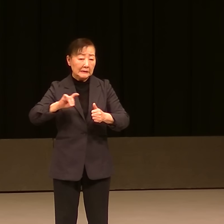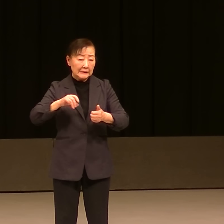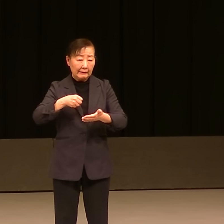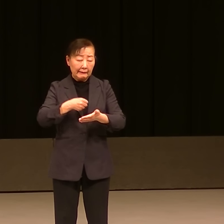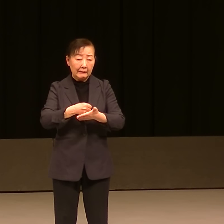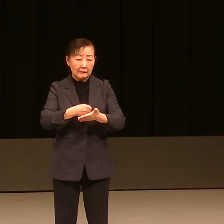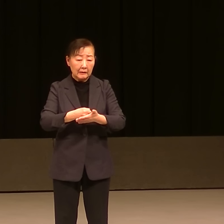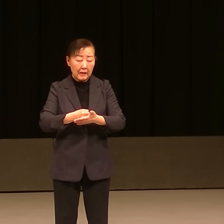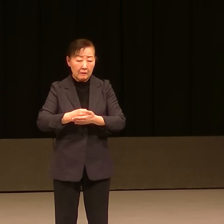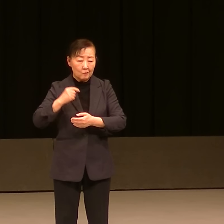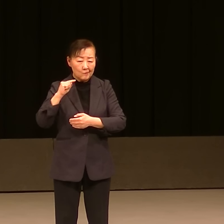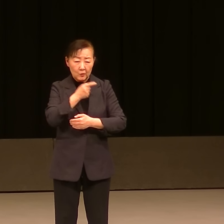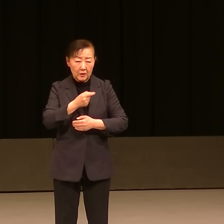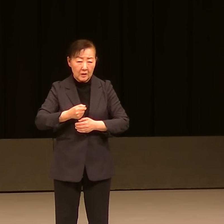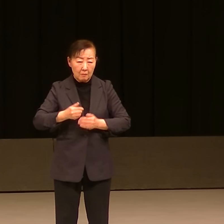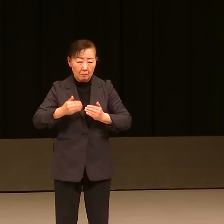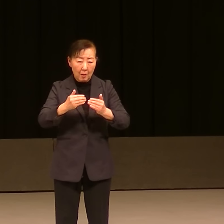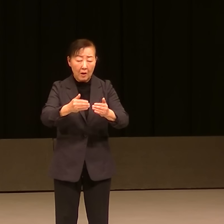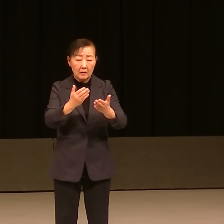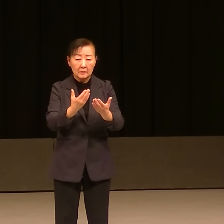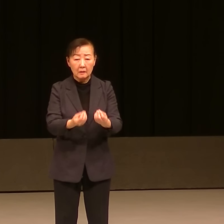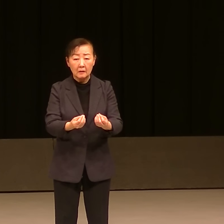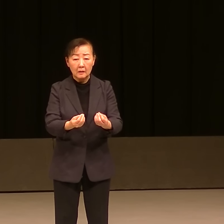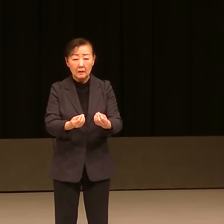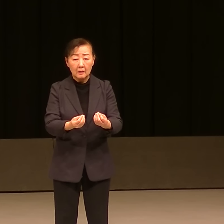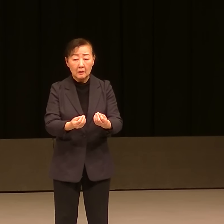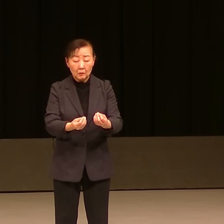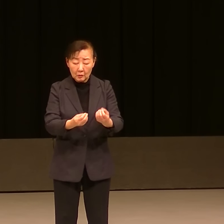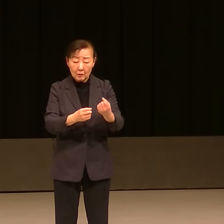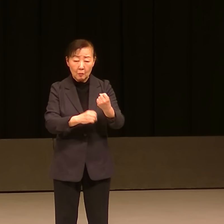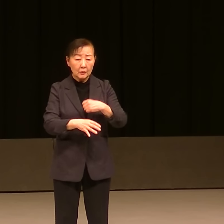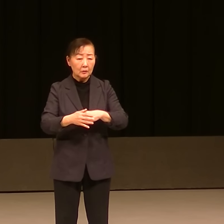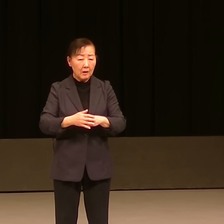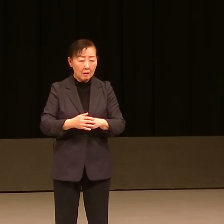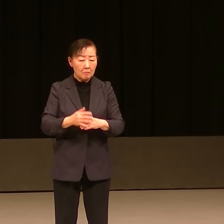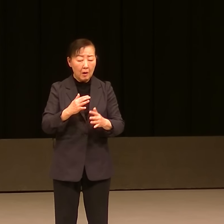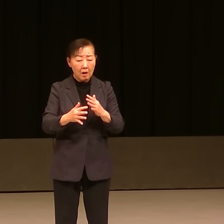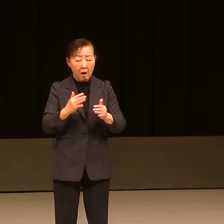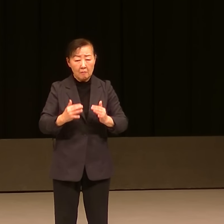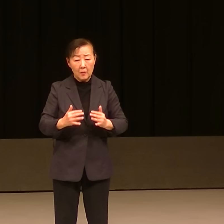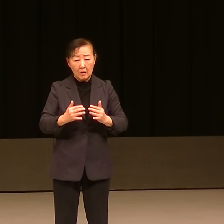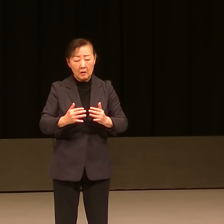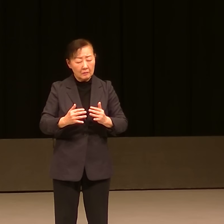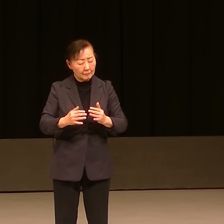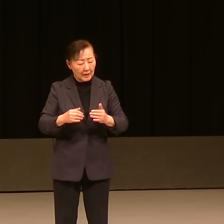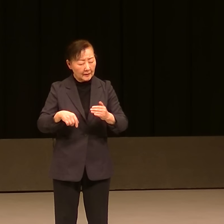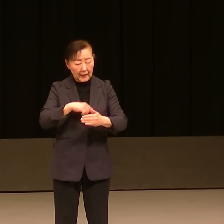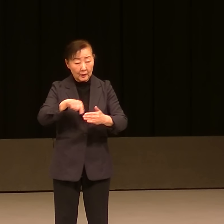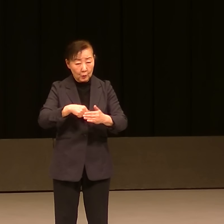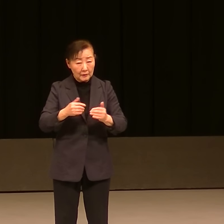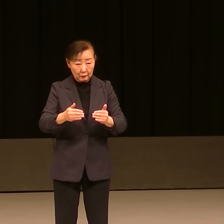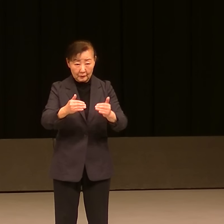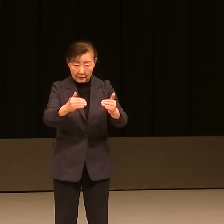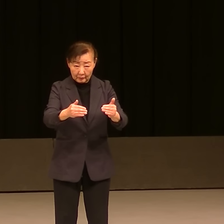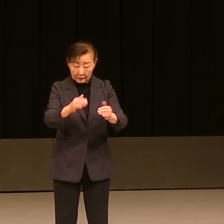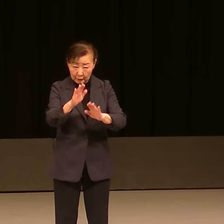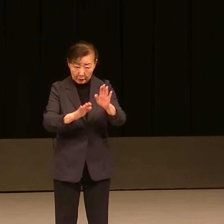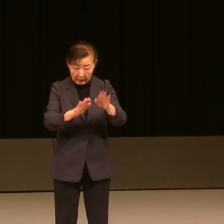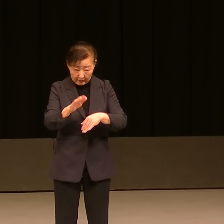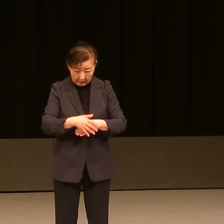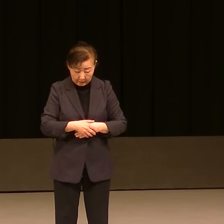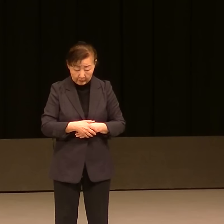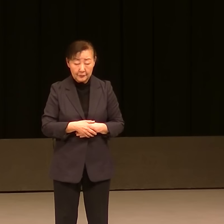まったと、いうことで、その下で軍備増強がどんどん進んでいくと、いうことに今、なっ